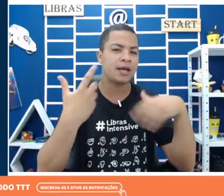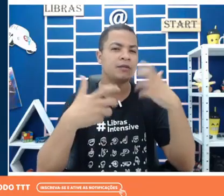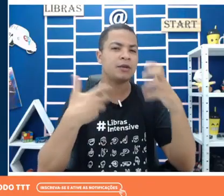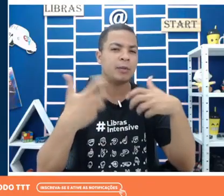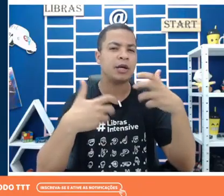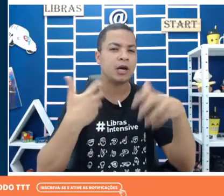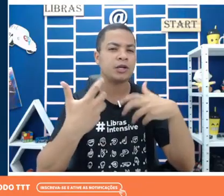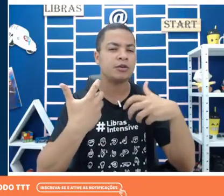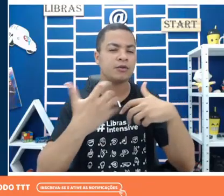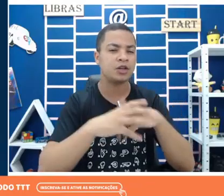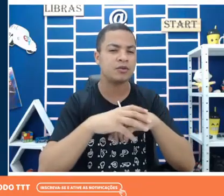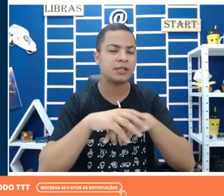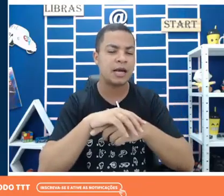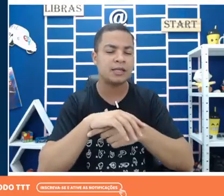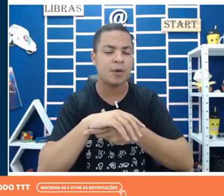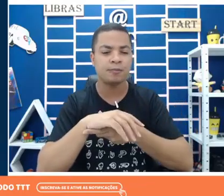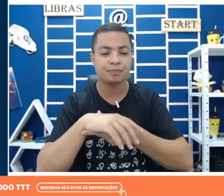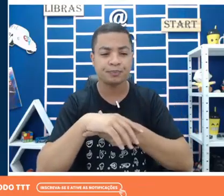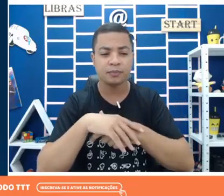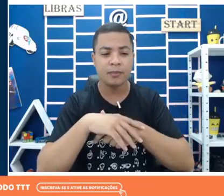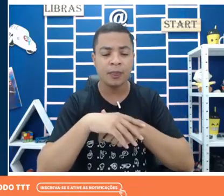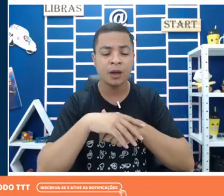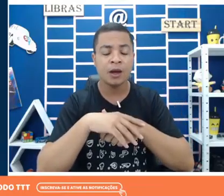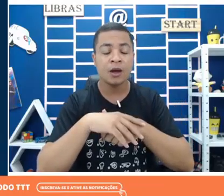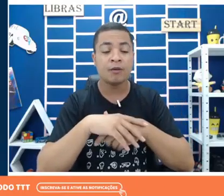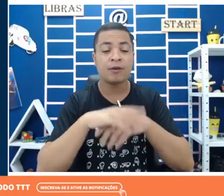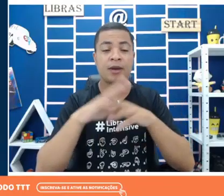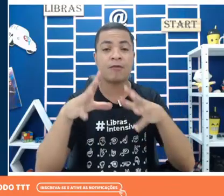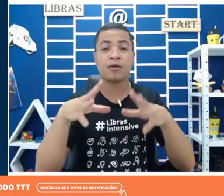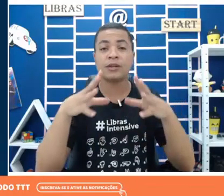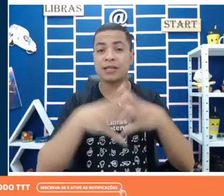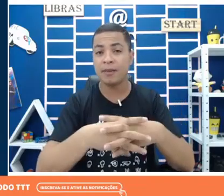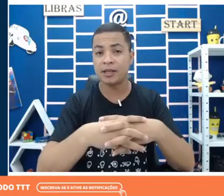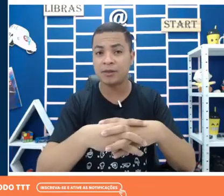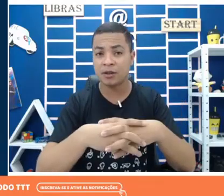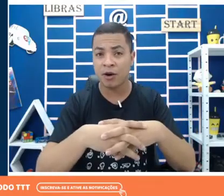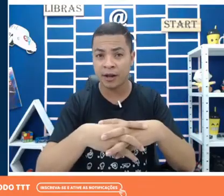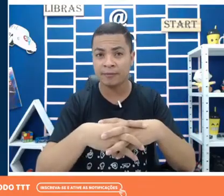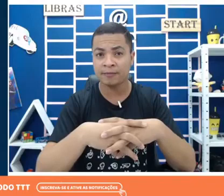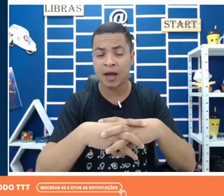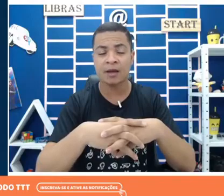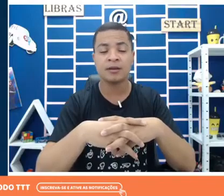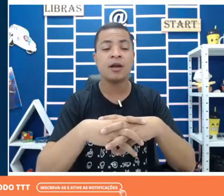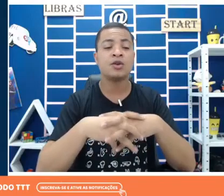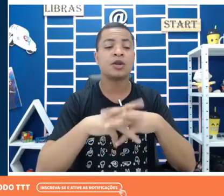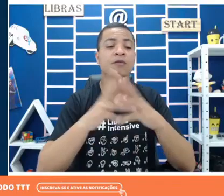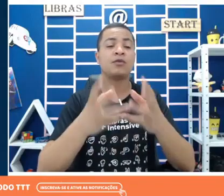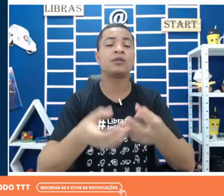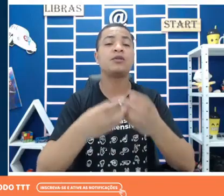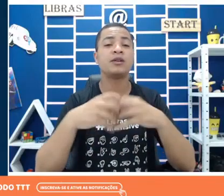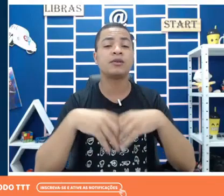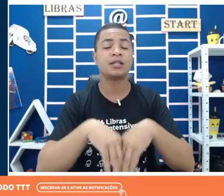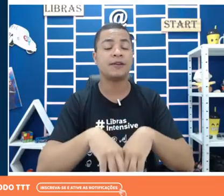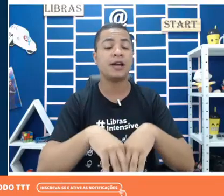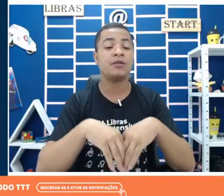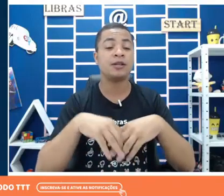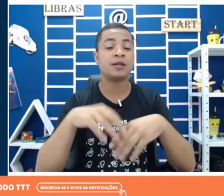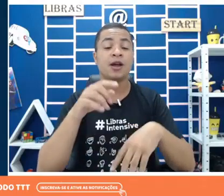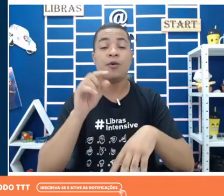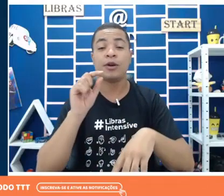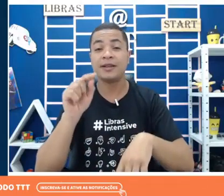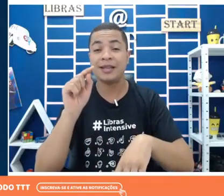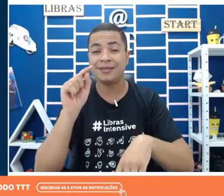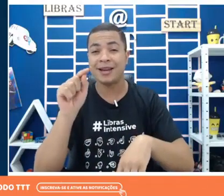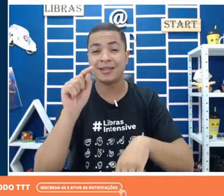aula de sinais, eu vou explicando, tirando dúvidas de alguns sinais, tá bom? Bom, vamos lá, eu vou contar essa mesma história, tá? Só que eu vou contar usando